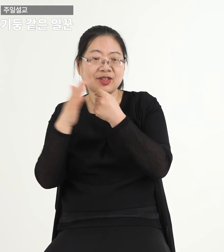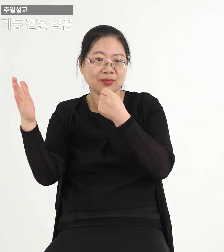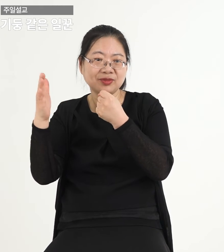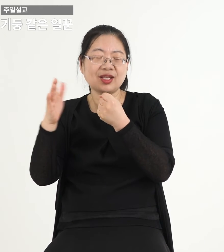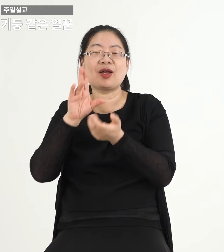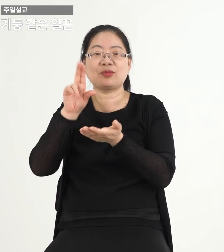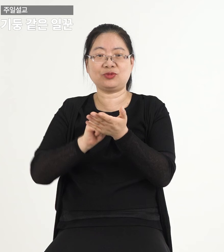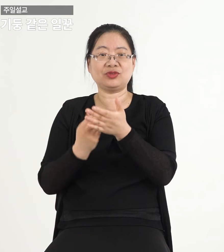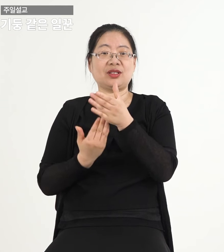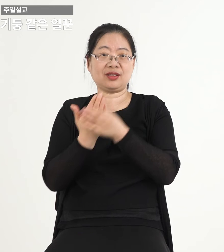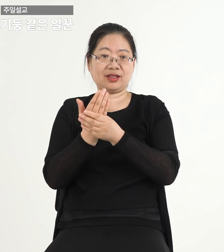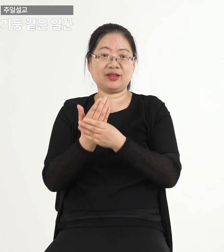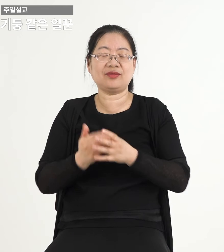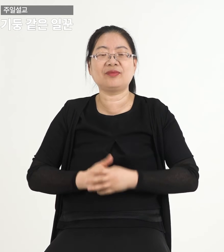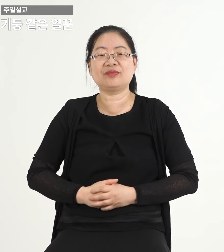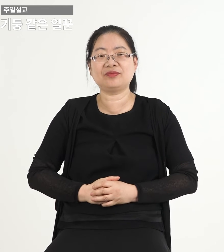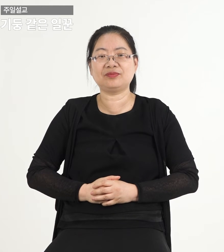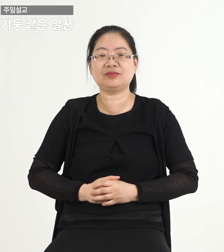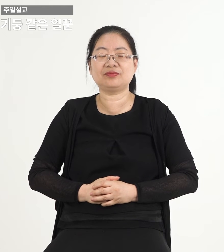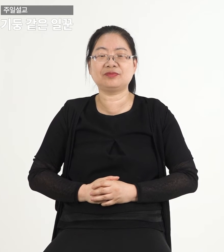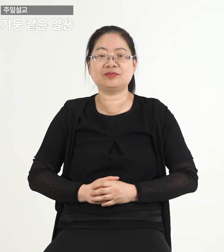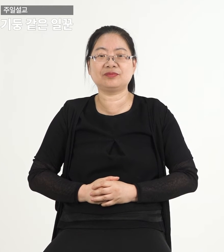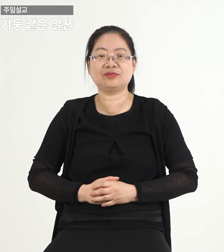우리가 이런 관점에서